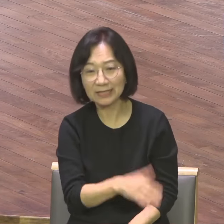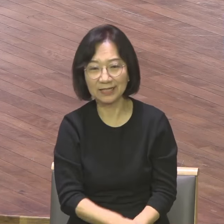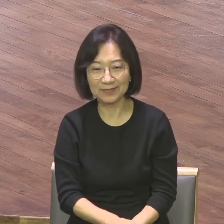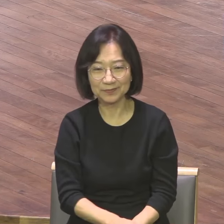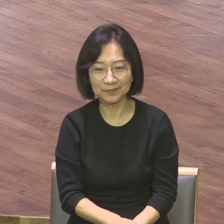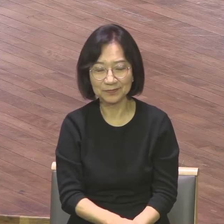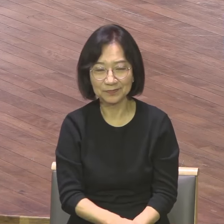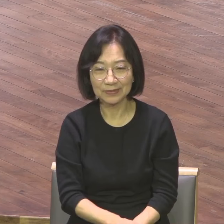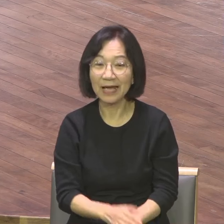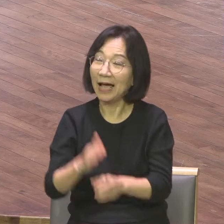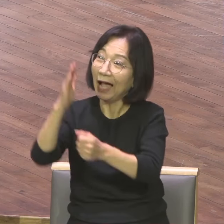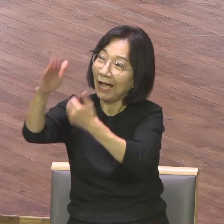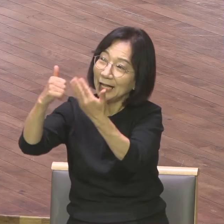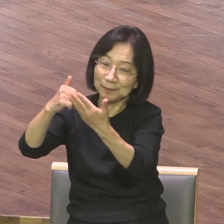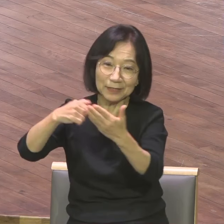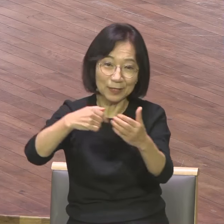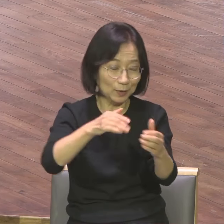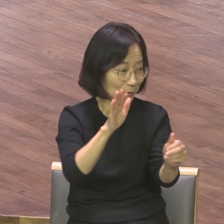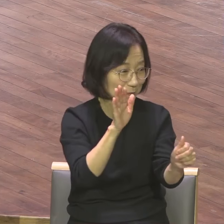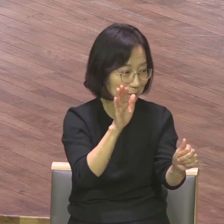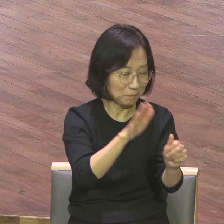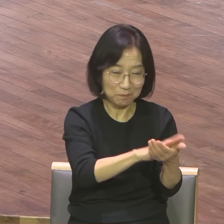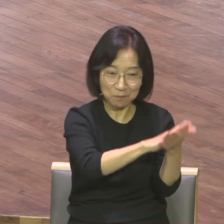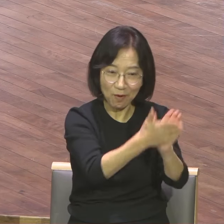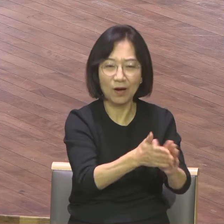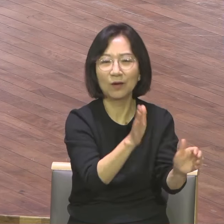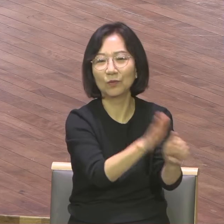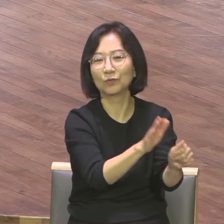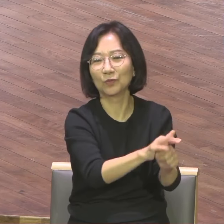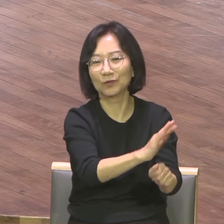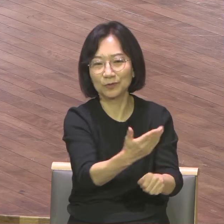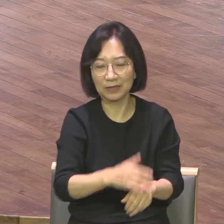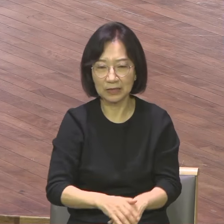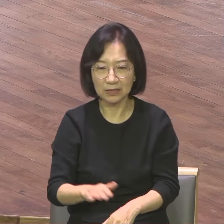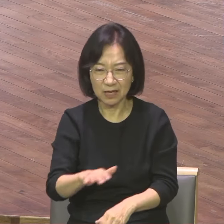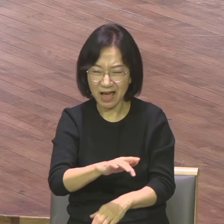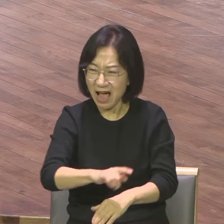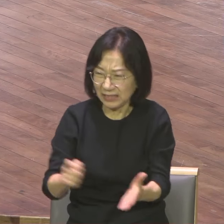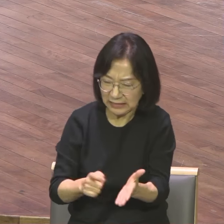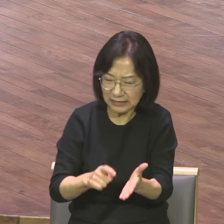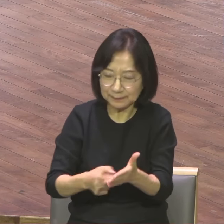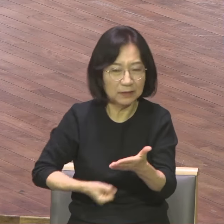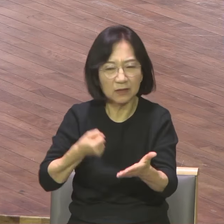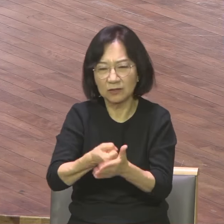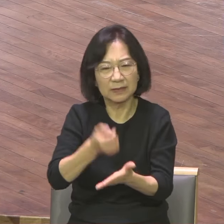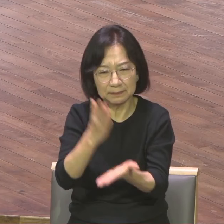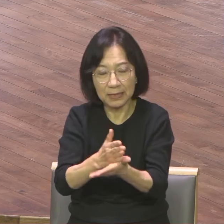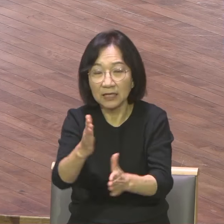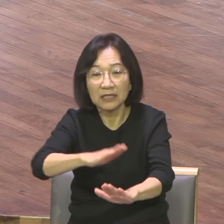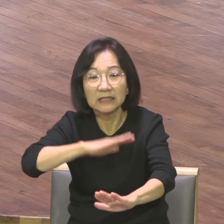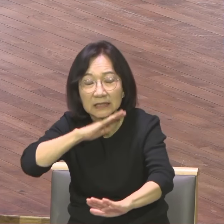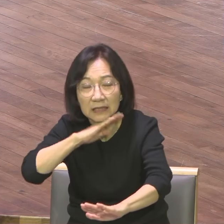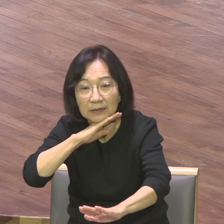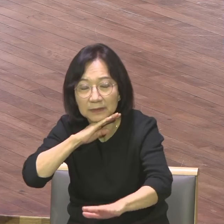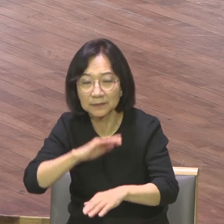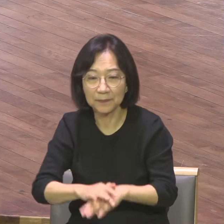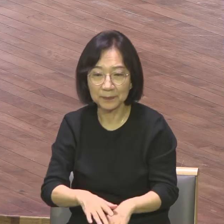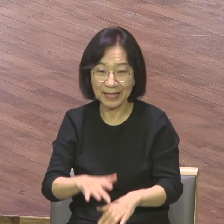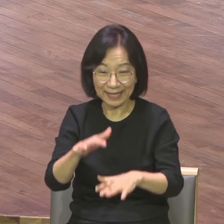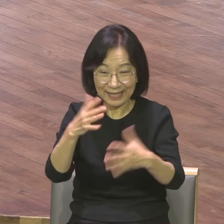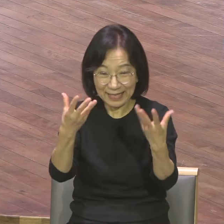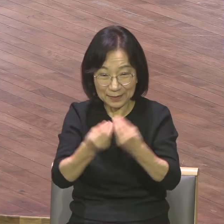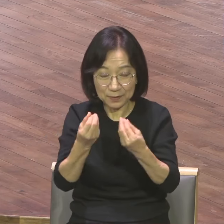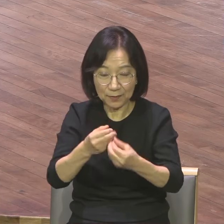기다리시면 하나님이 역사를 일으킨다니까요. 성급하게 뭘 결정하지 마세요. 기다려 보세요. 농부가 씨를